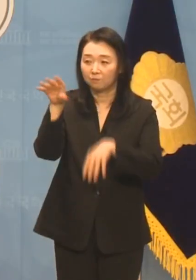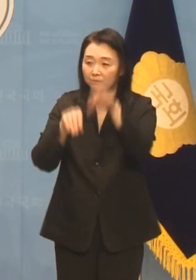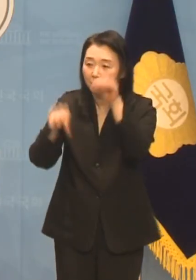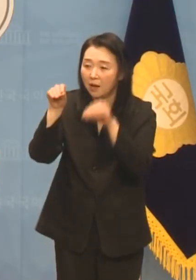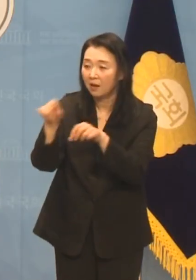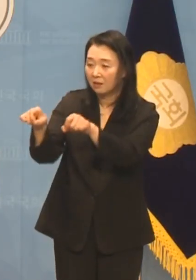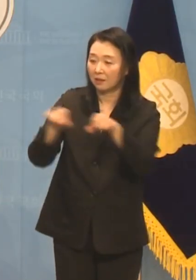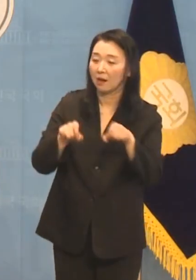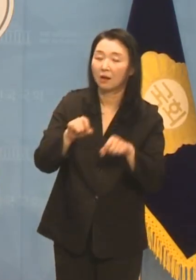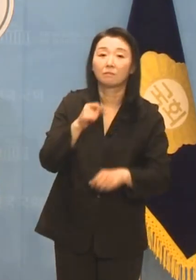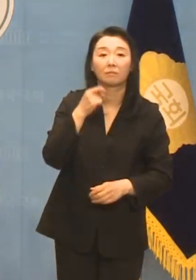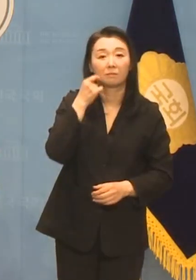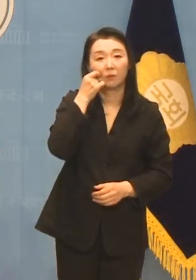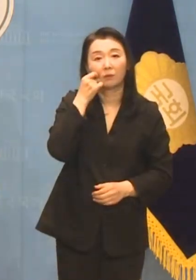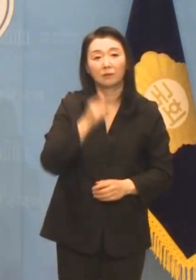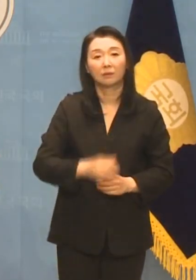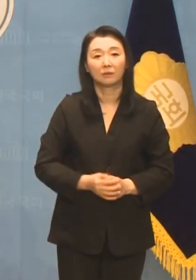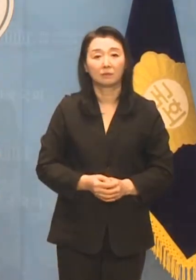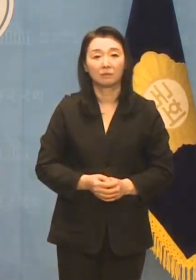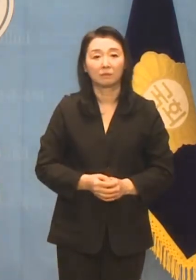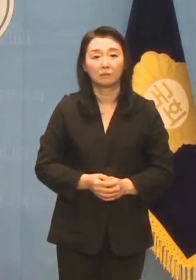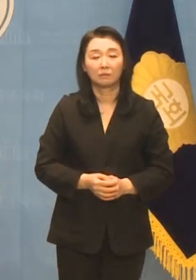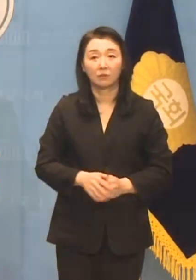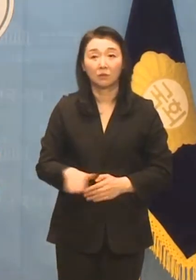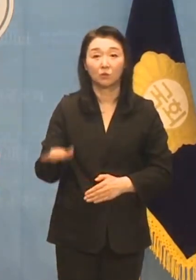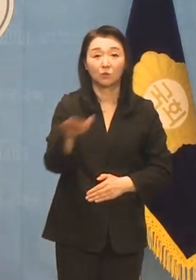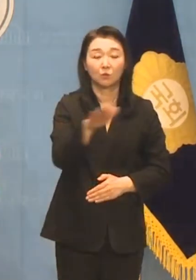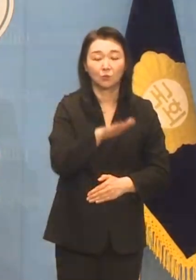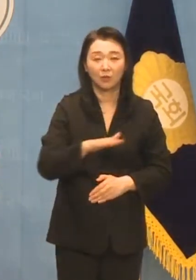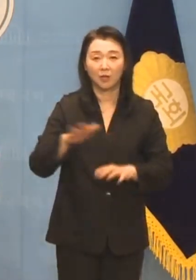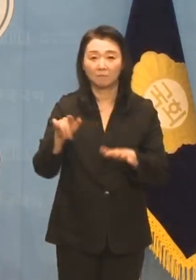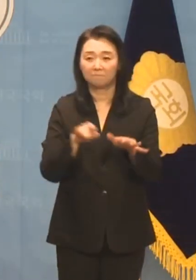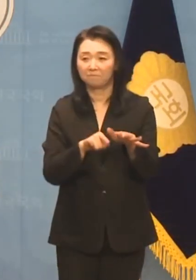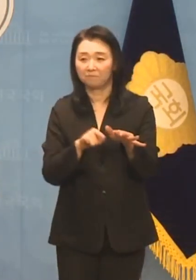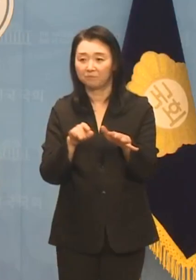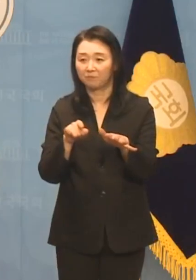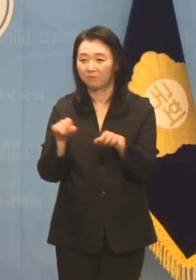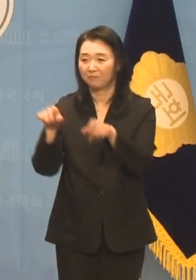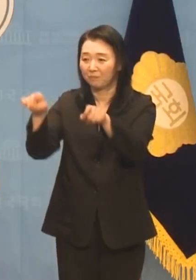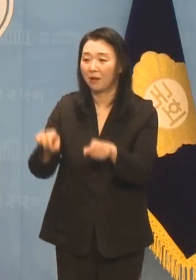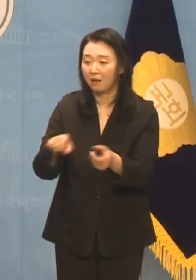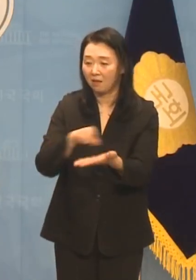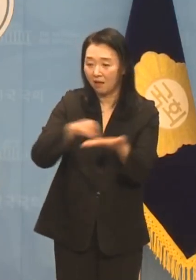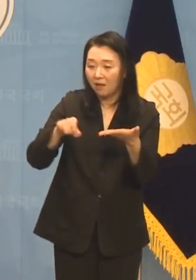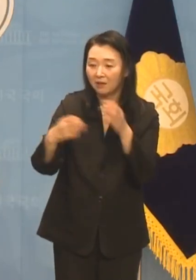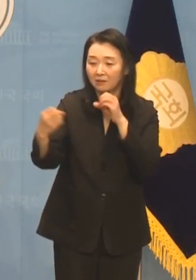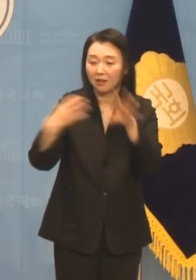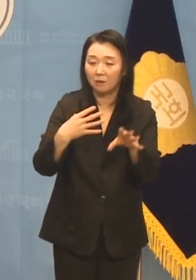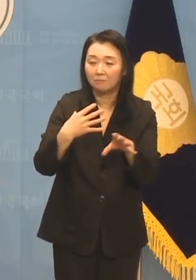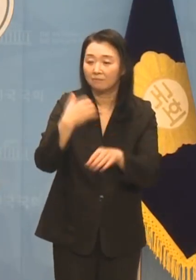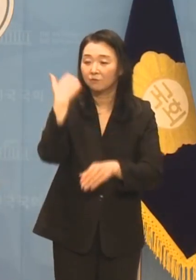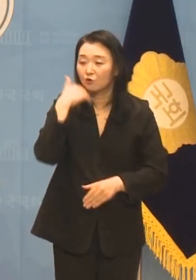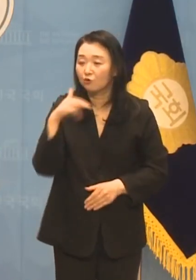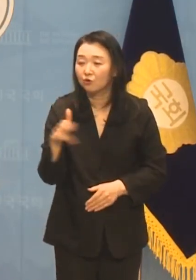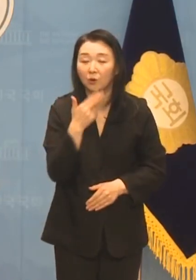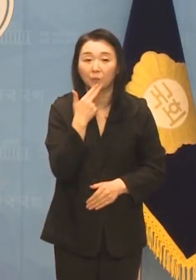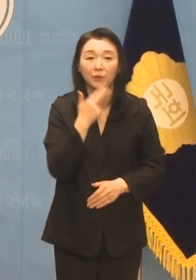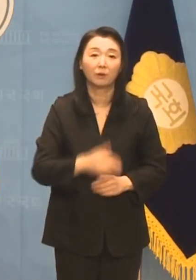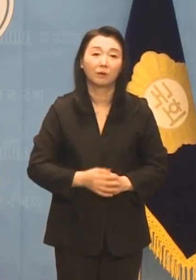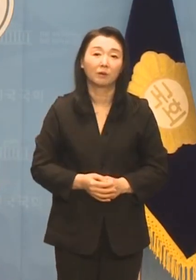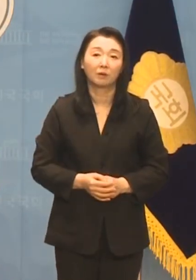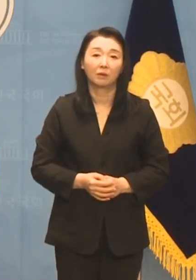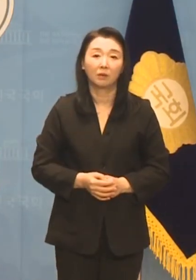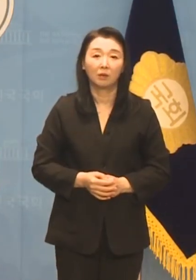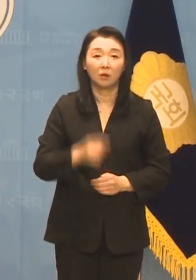없습니다. 우리가 따라 쓸 정답도 없습니다. 눈 깜빡하면